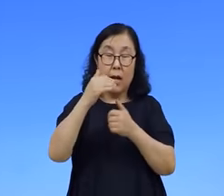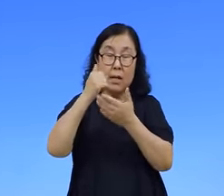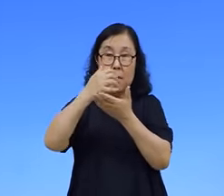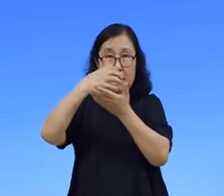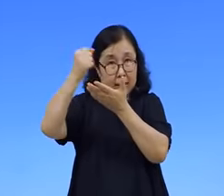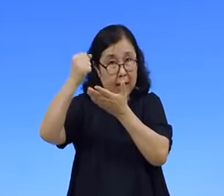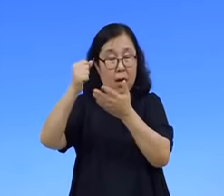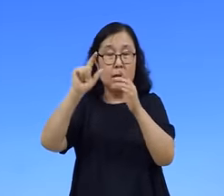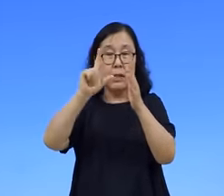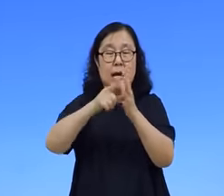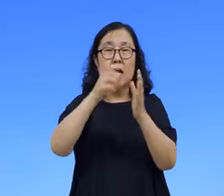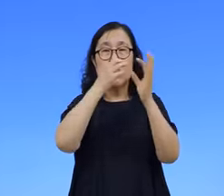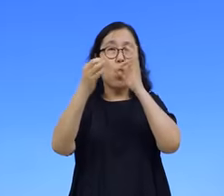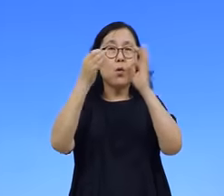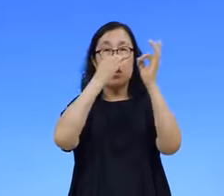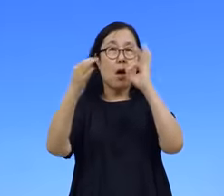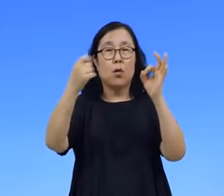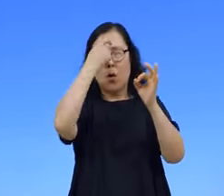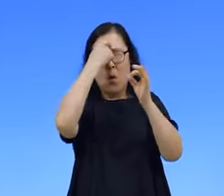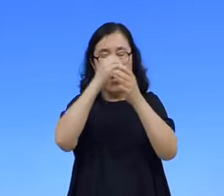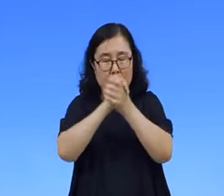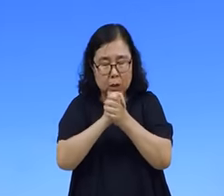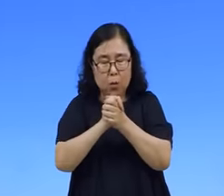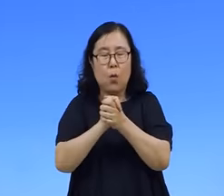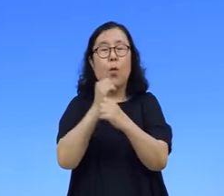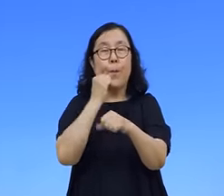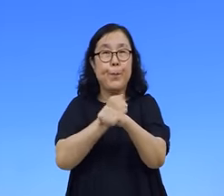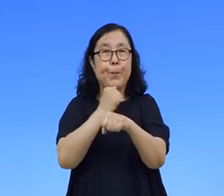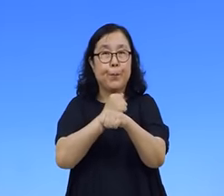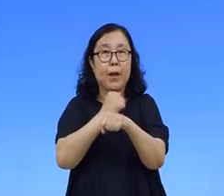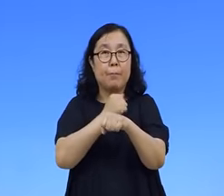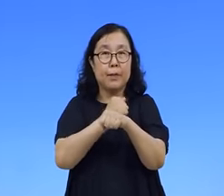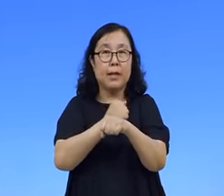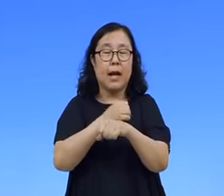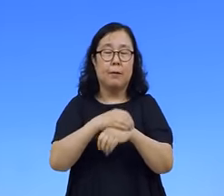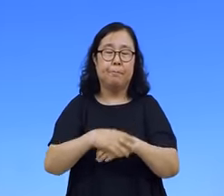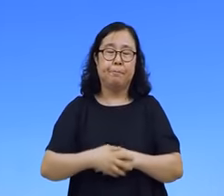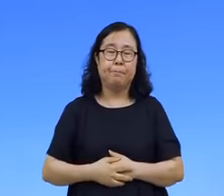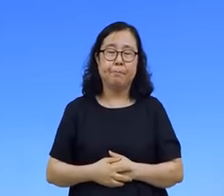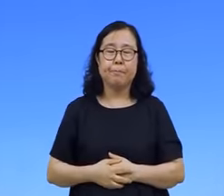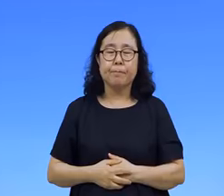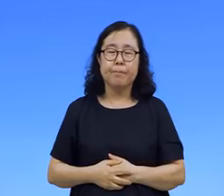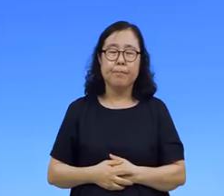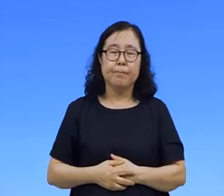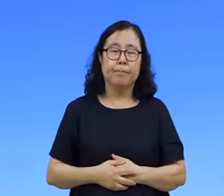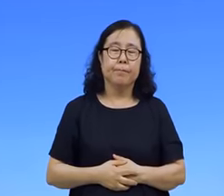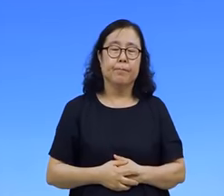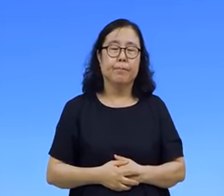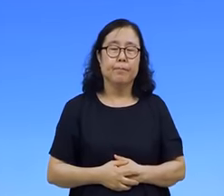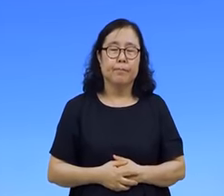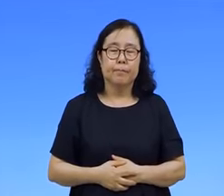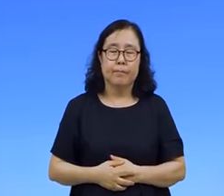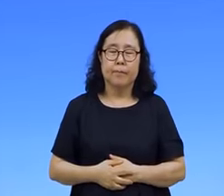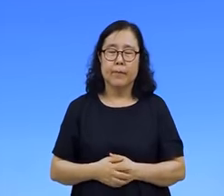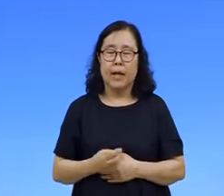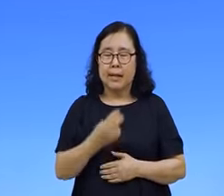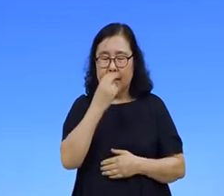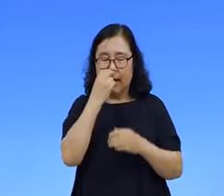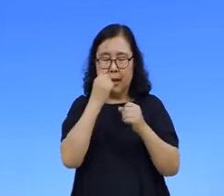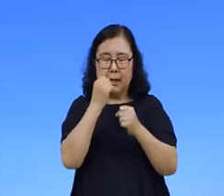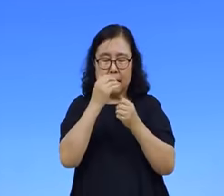다 받아주십니다. 이 시간 한번 통성으로 각자에게 주신 은혜대로 하나님 앞에 기도하기 원합니다. 한 목소리로